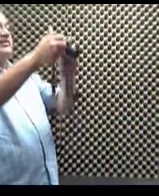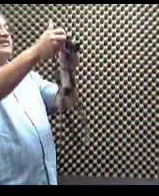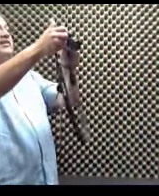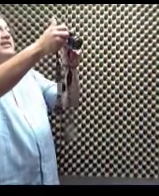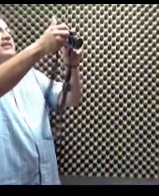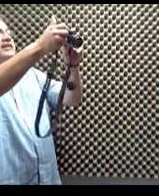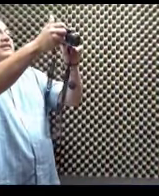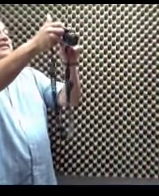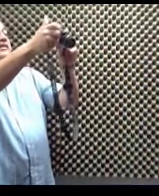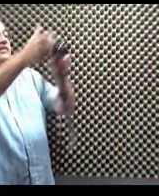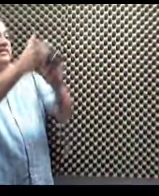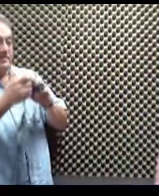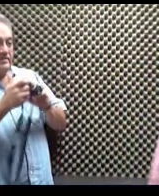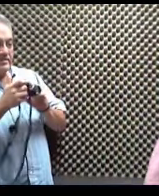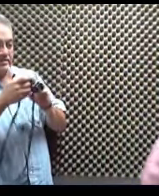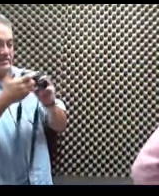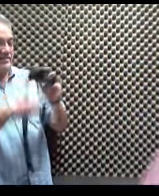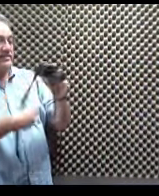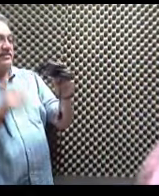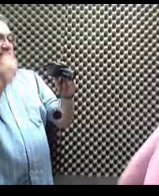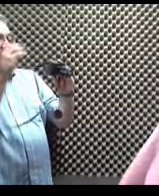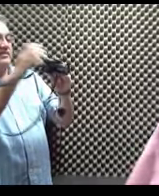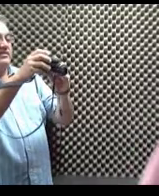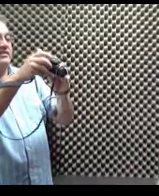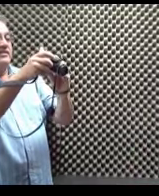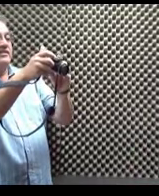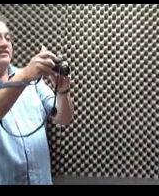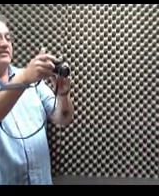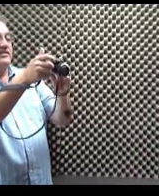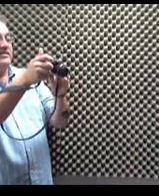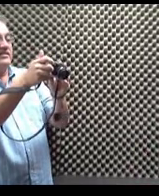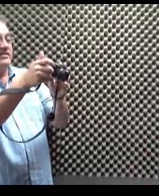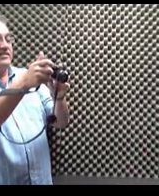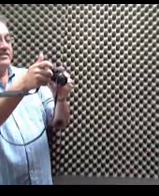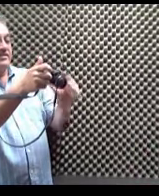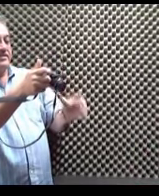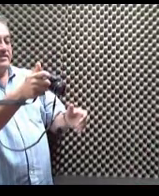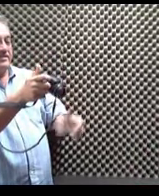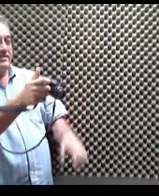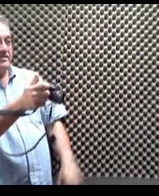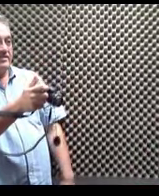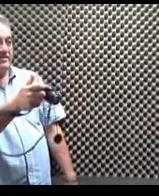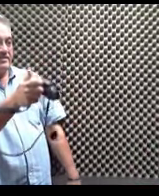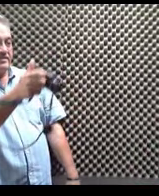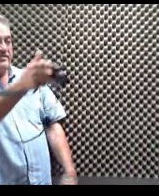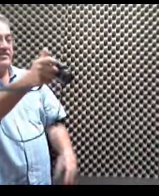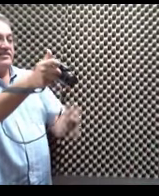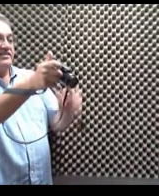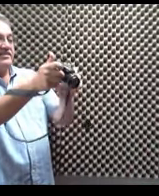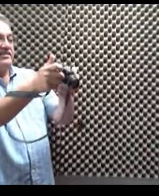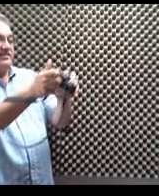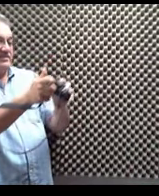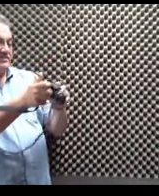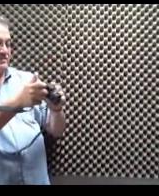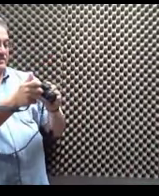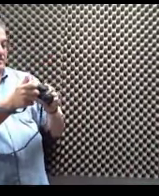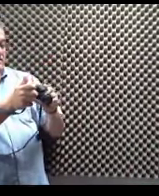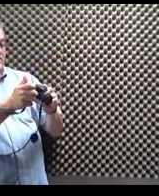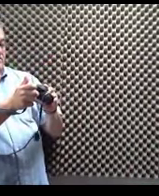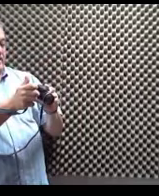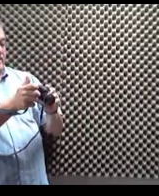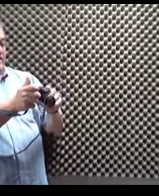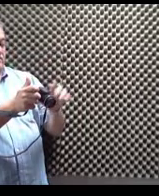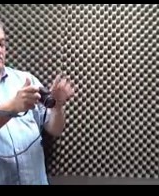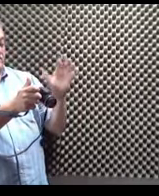Mereces el crédito por siempre conectarte con los tuyos. Por eso GoPhone de AT&T te da más data para tu smartphone a mejor precio en la red más rápida